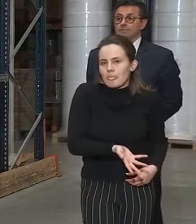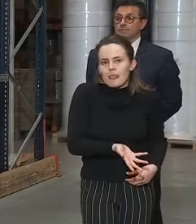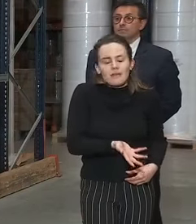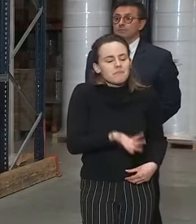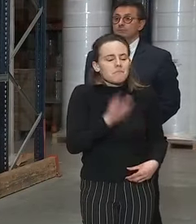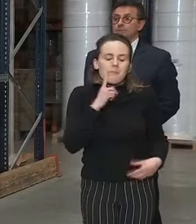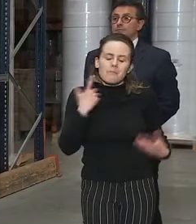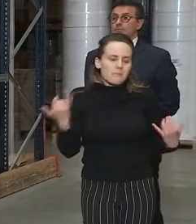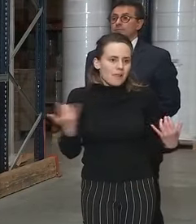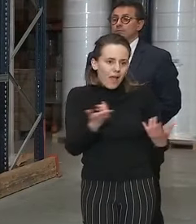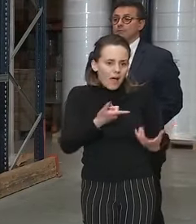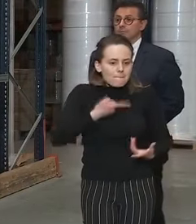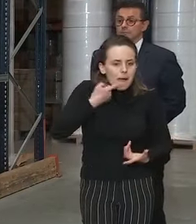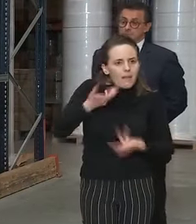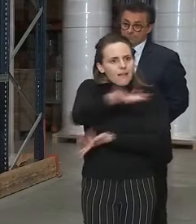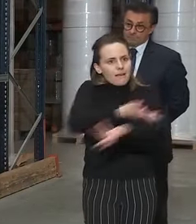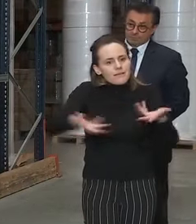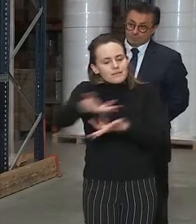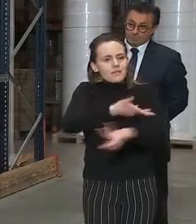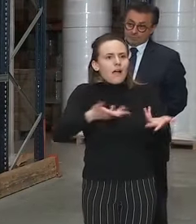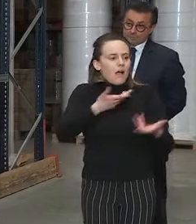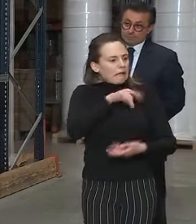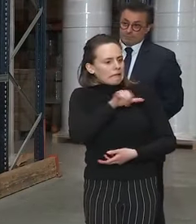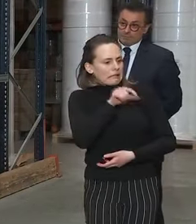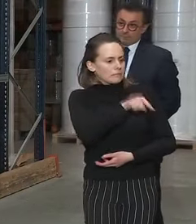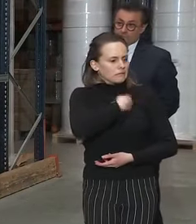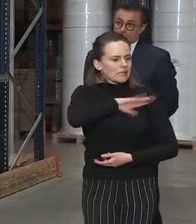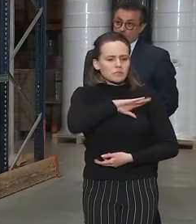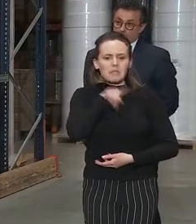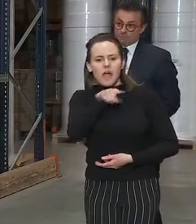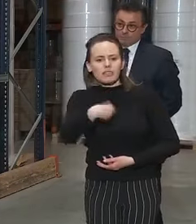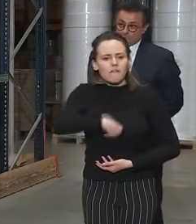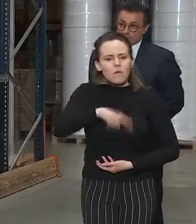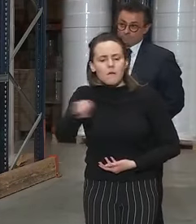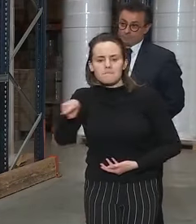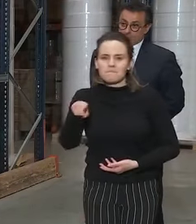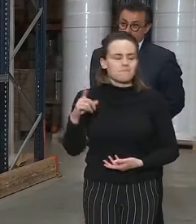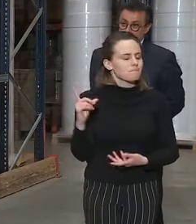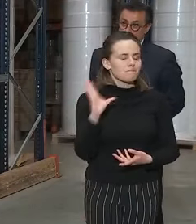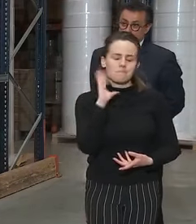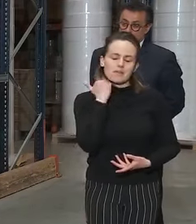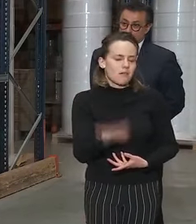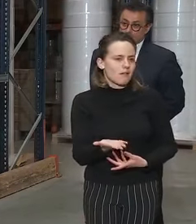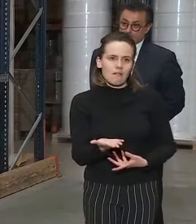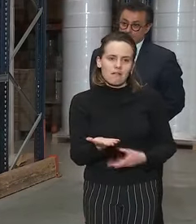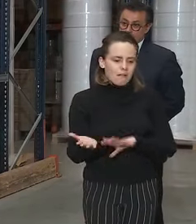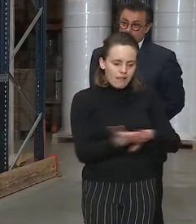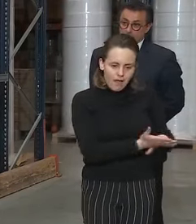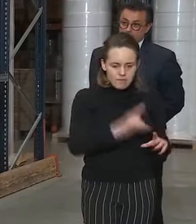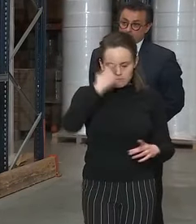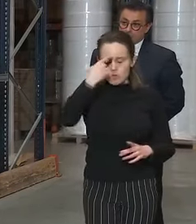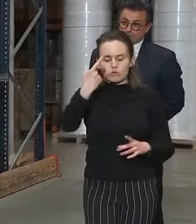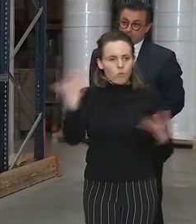aujourd'hui à assigner les responsabilités. Le temps, il est à s'unir, à multiplier